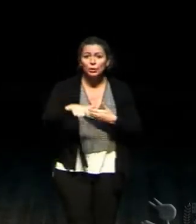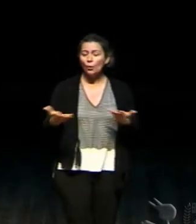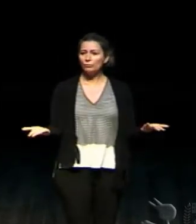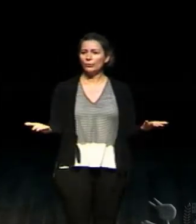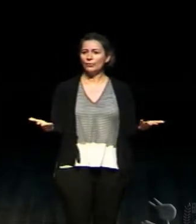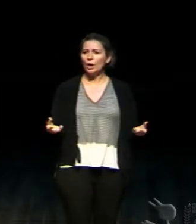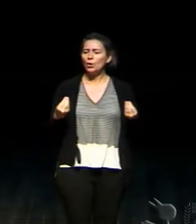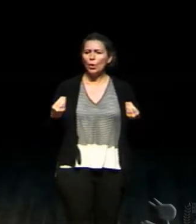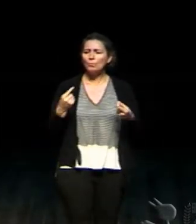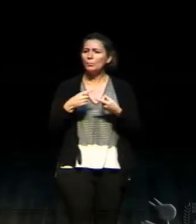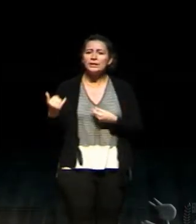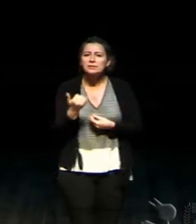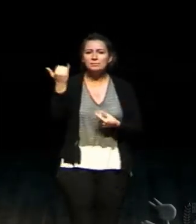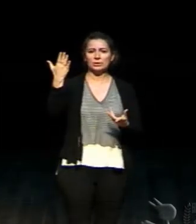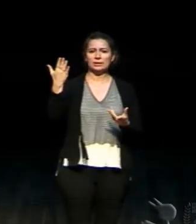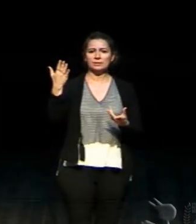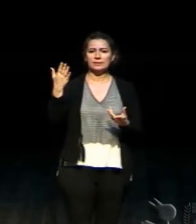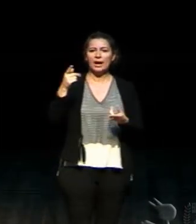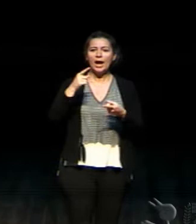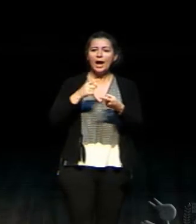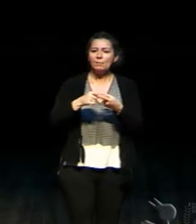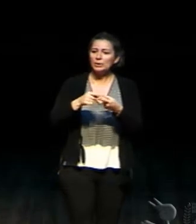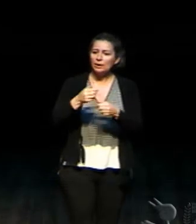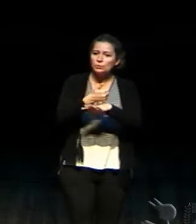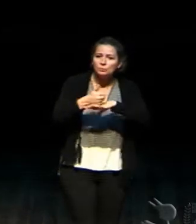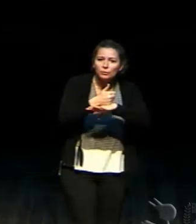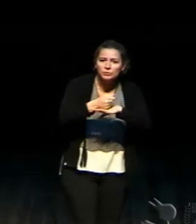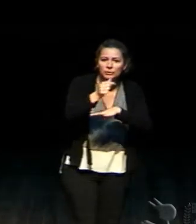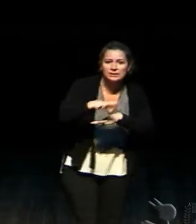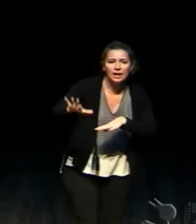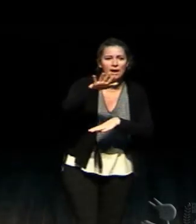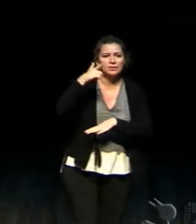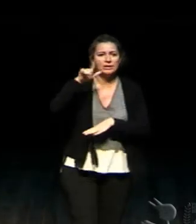crenças que perduravam no ensino há muito tempo hoje coexistem.